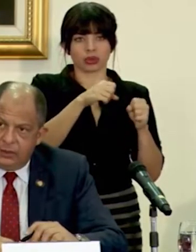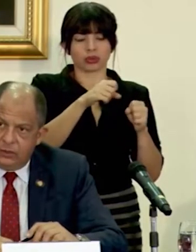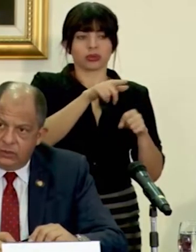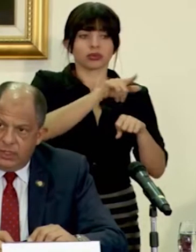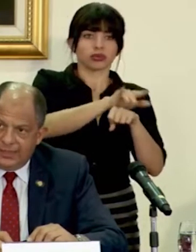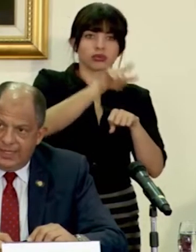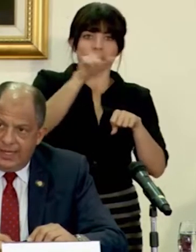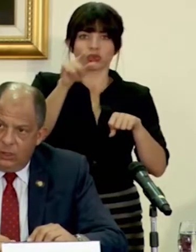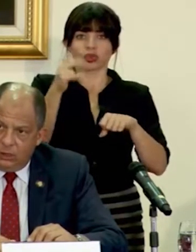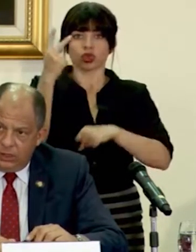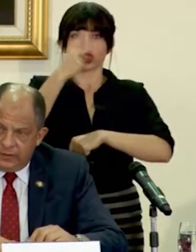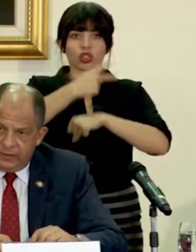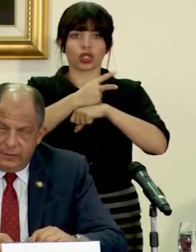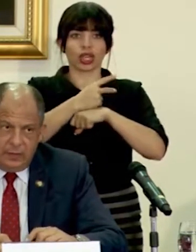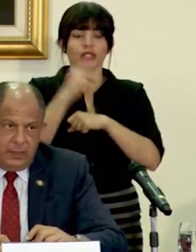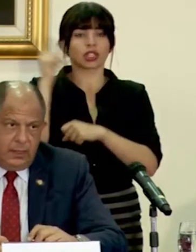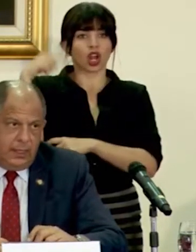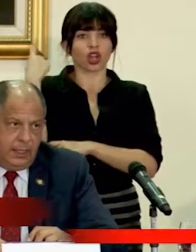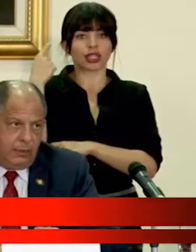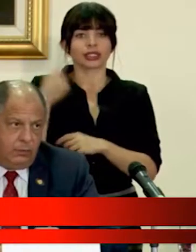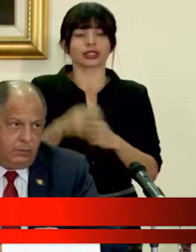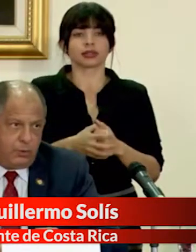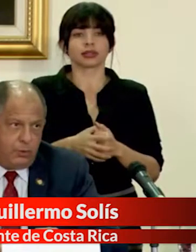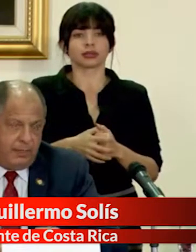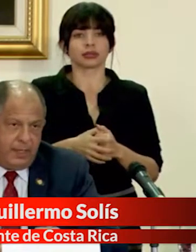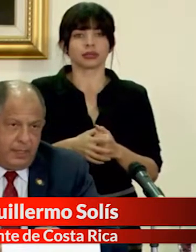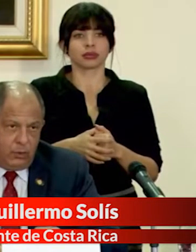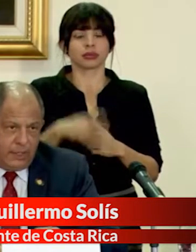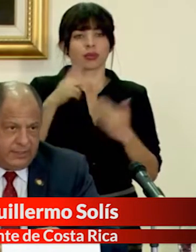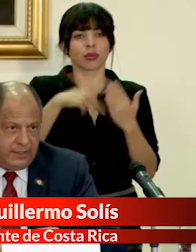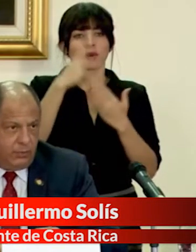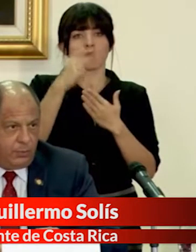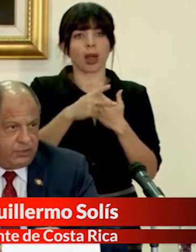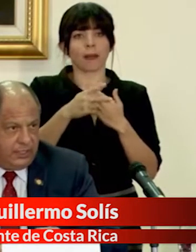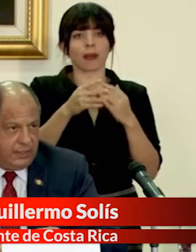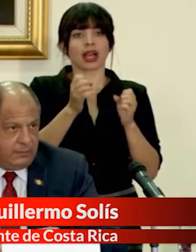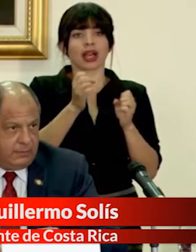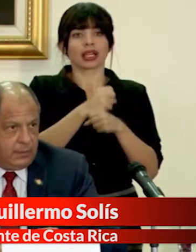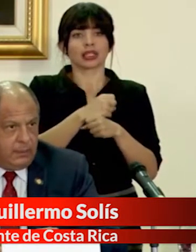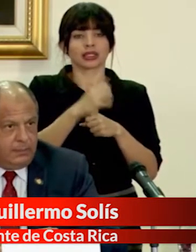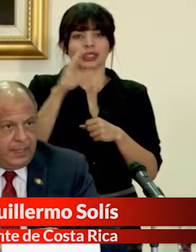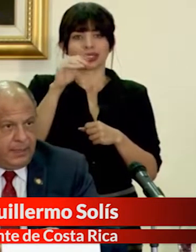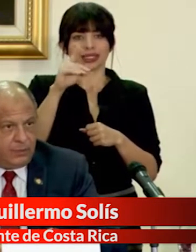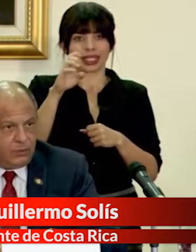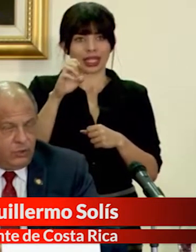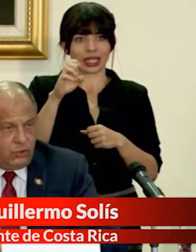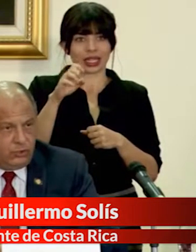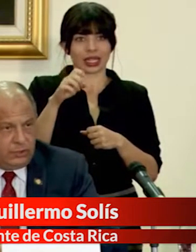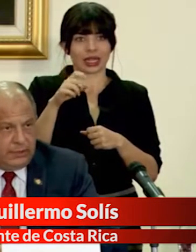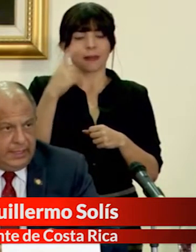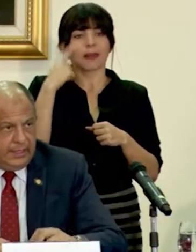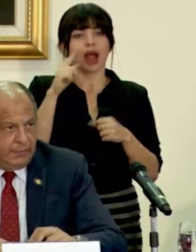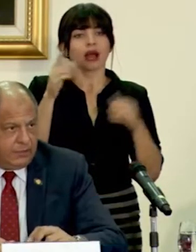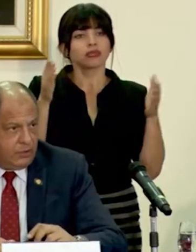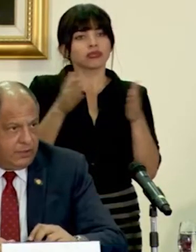Viajaré 2 días a Londres en un programa organizado por CINDE para la promoción de